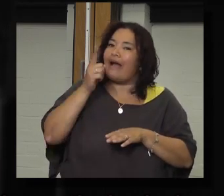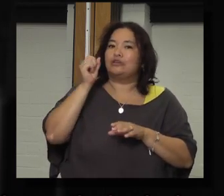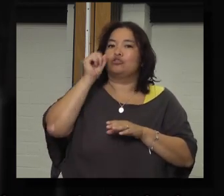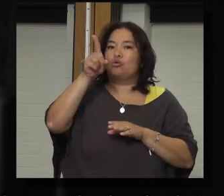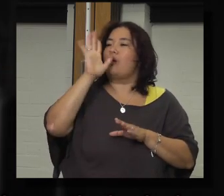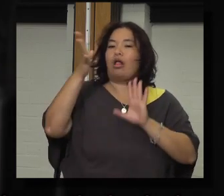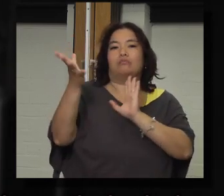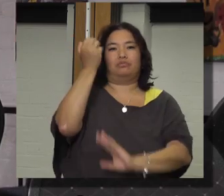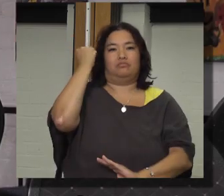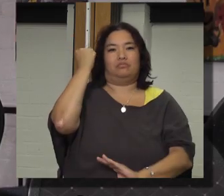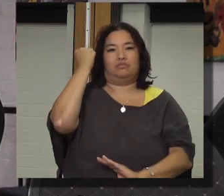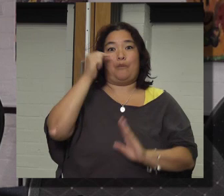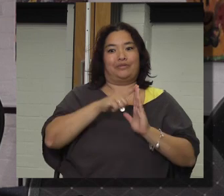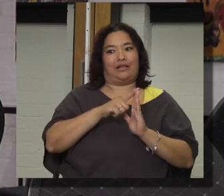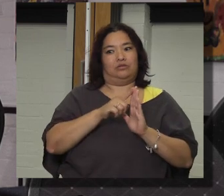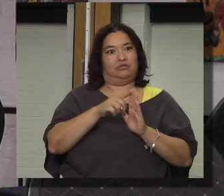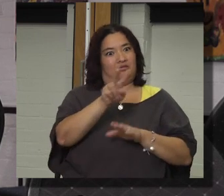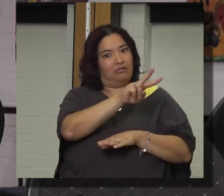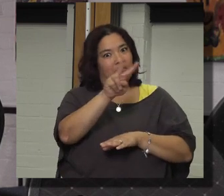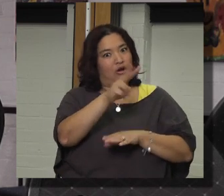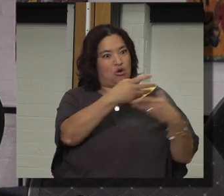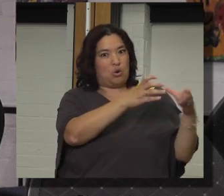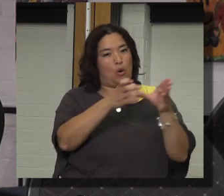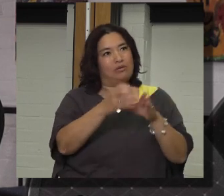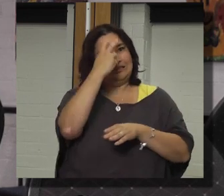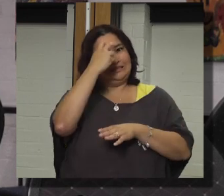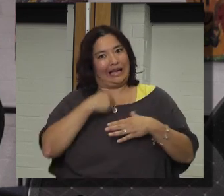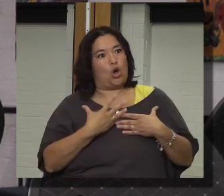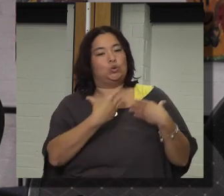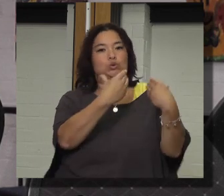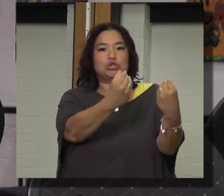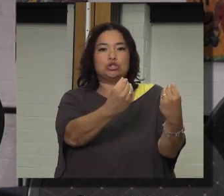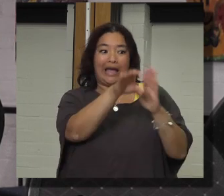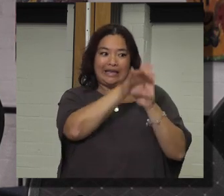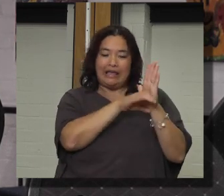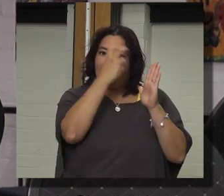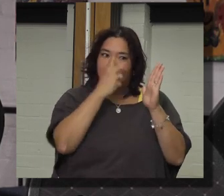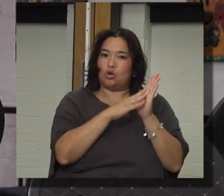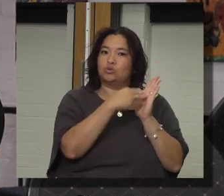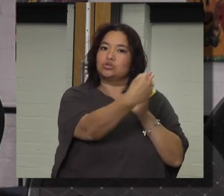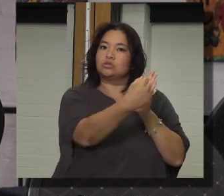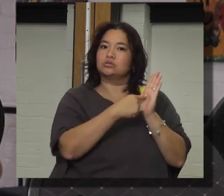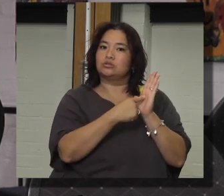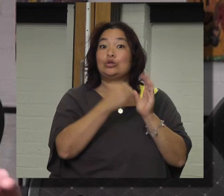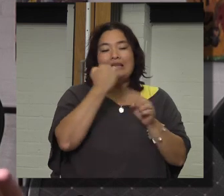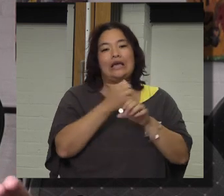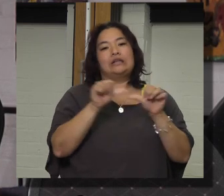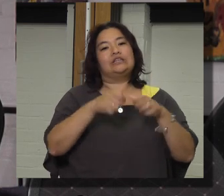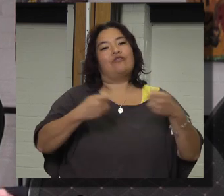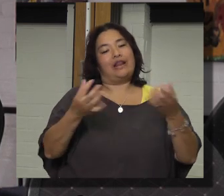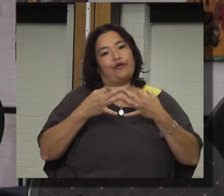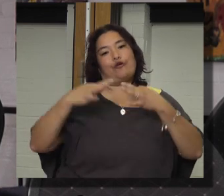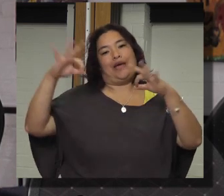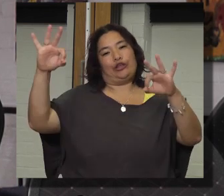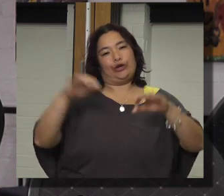de belangrijkste doelstelling al gehaald hebben, namelijk dat we serieus genomen worden met de criteria en dat daarmee zal de dienstverlening uiteindelijk